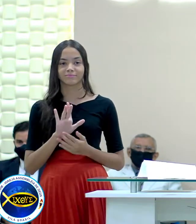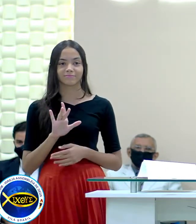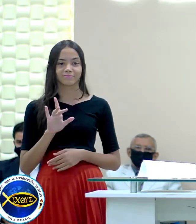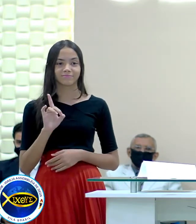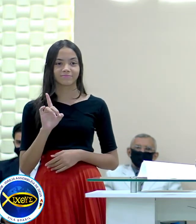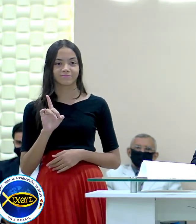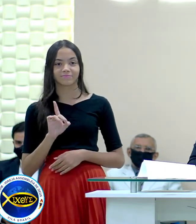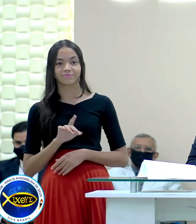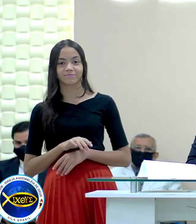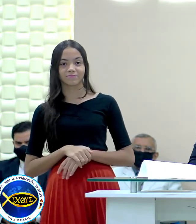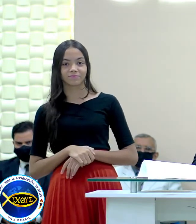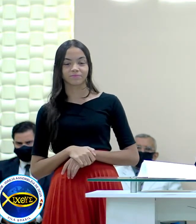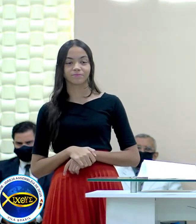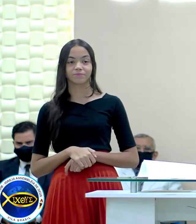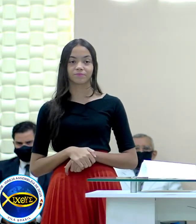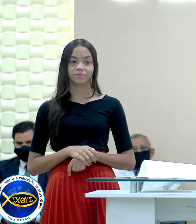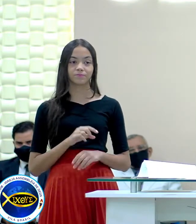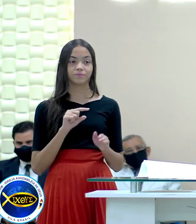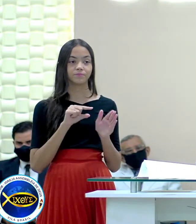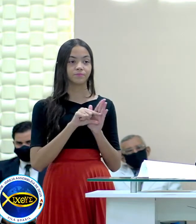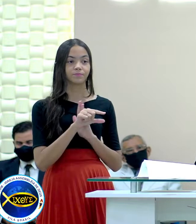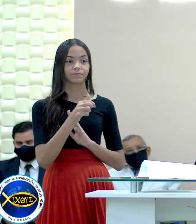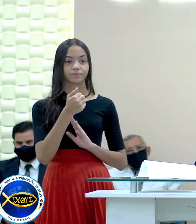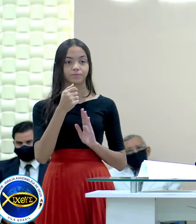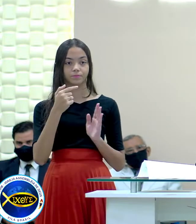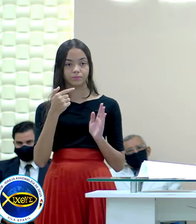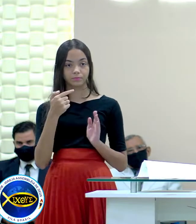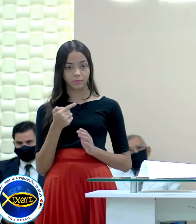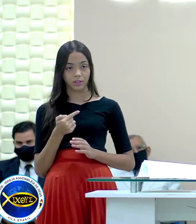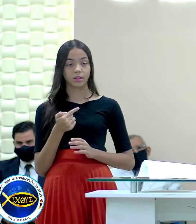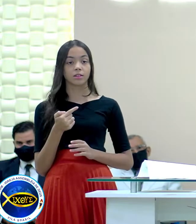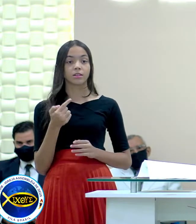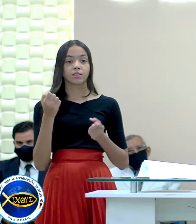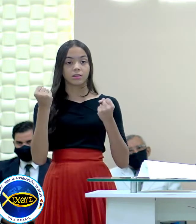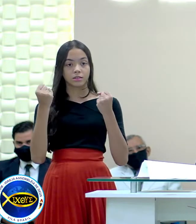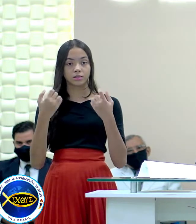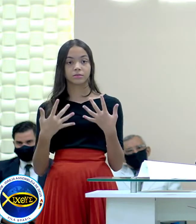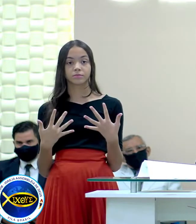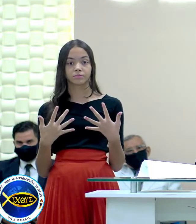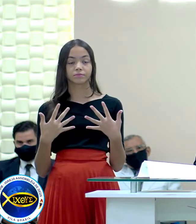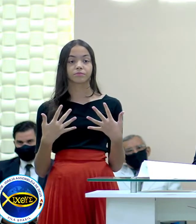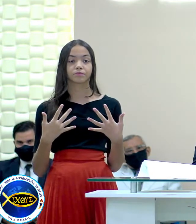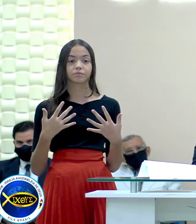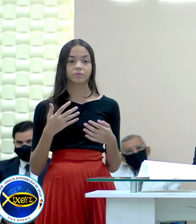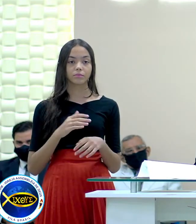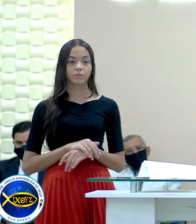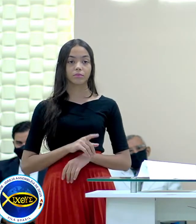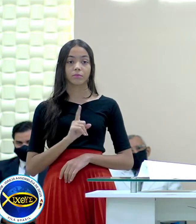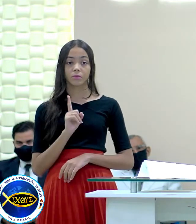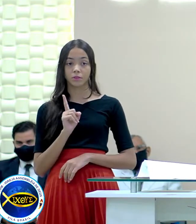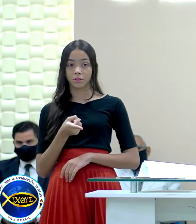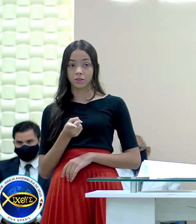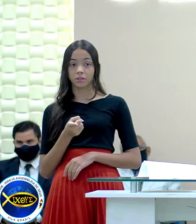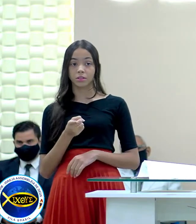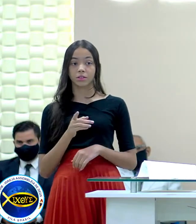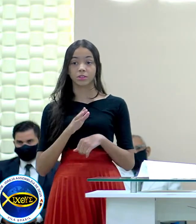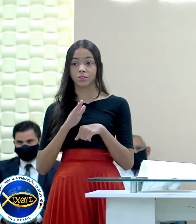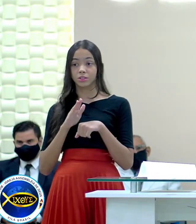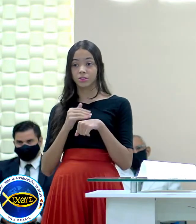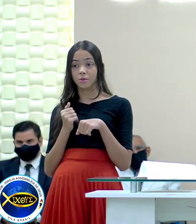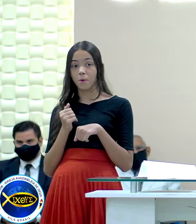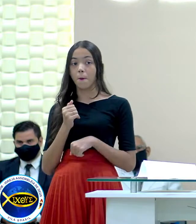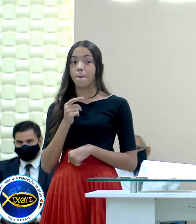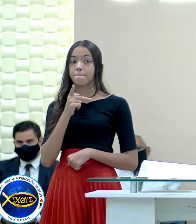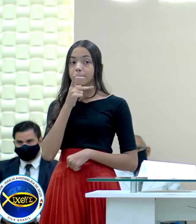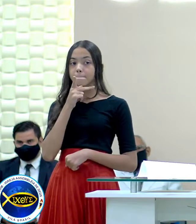Senhor. O versículo 17 diz: uma vez que vocês chamam Pai